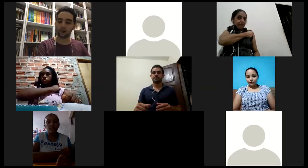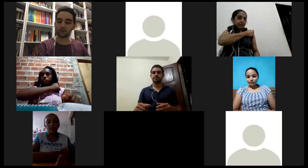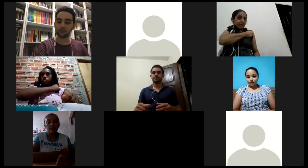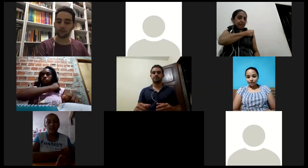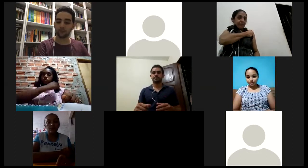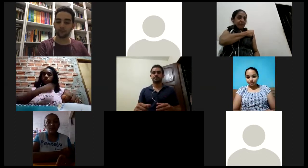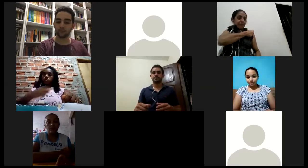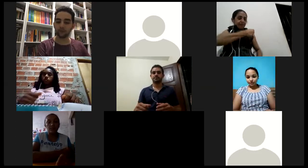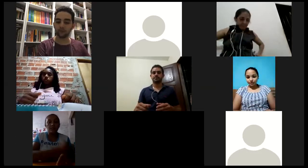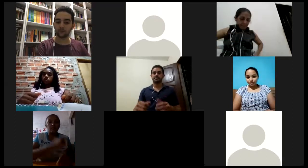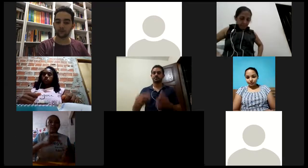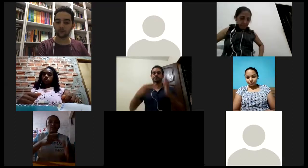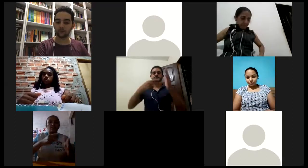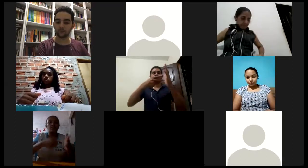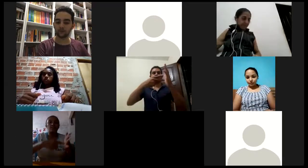compasso,